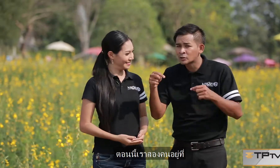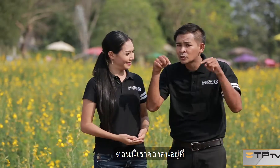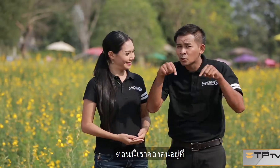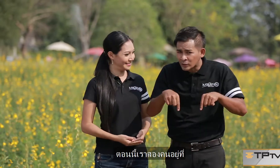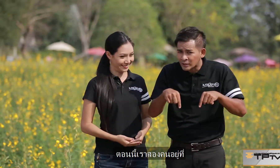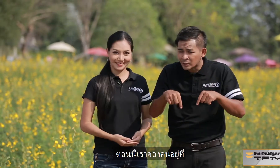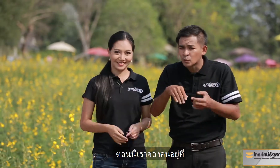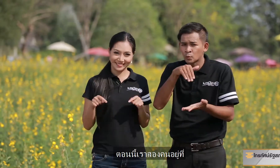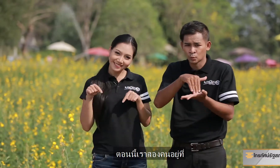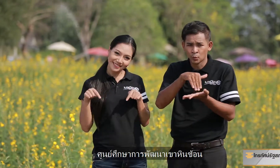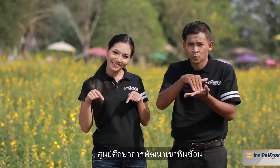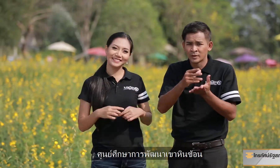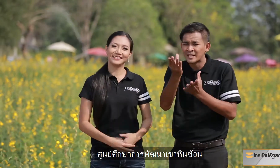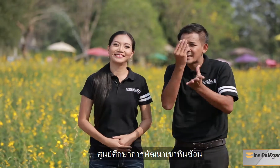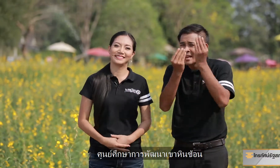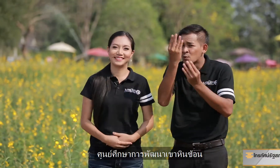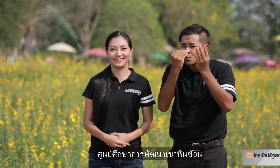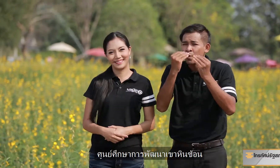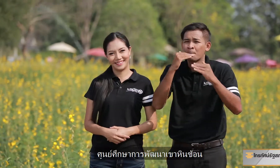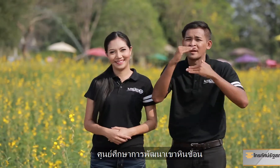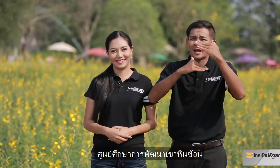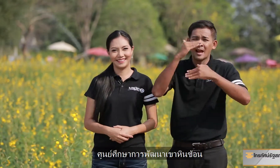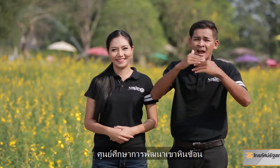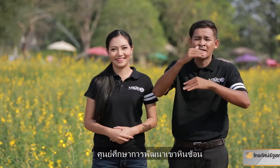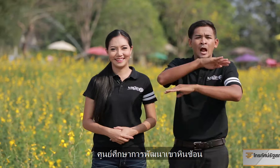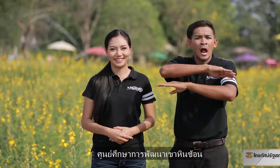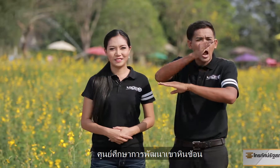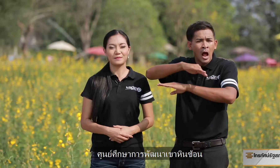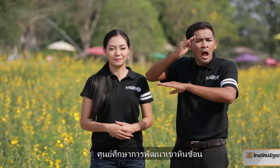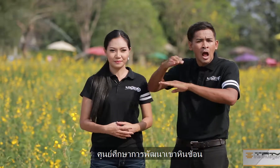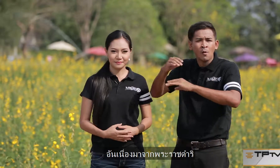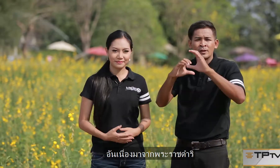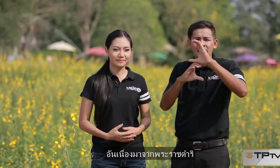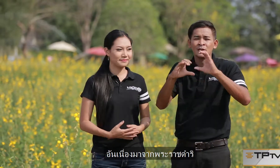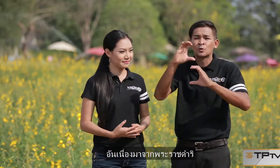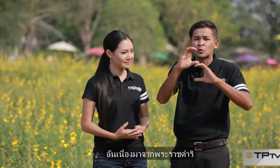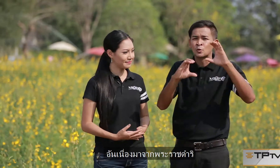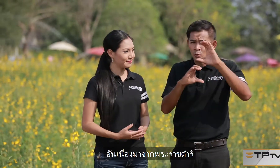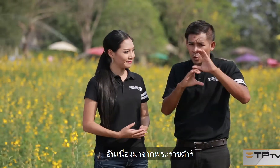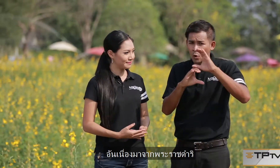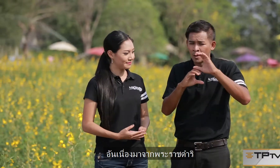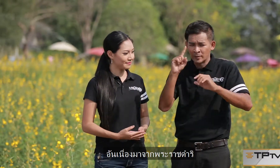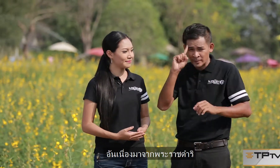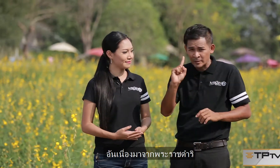ที่ศูนย์ศึกษาการพัฒนาเขาหินซ้อนอันเนื่องมาจากพระราชดำริอ